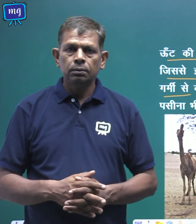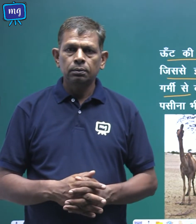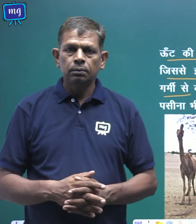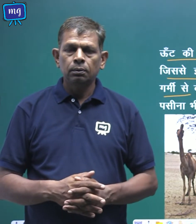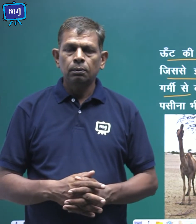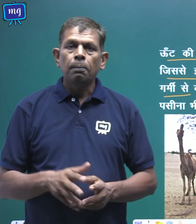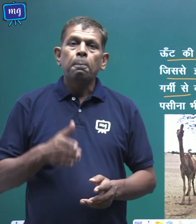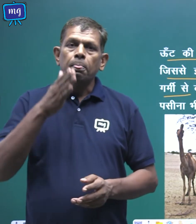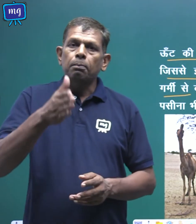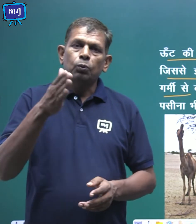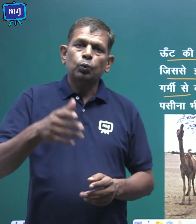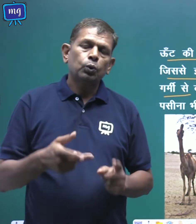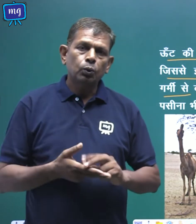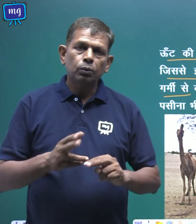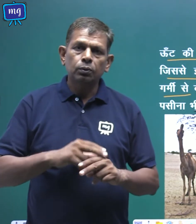ऊंट को